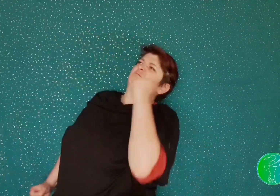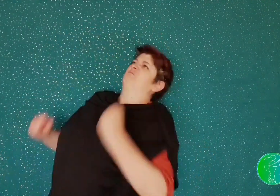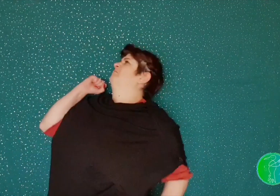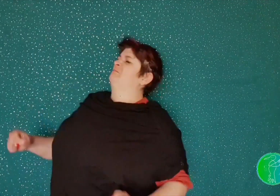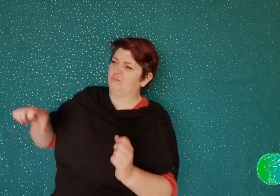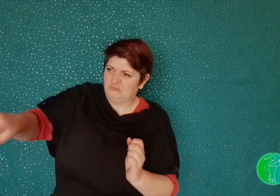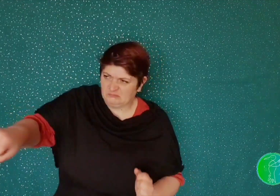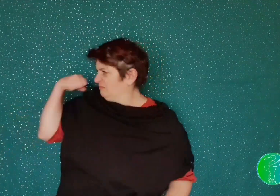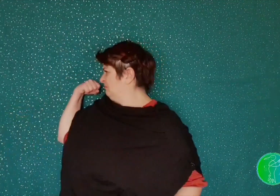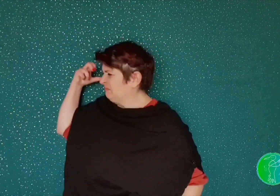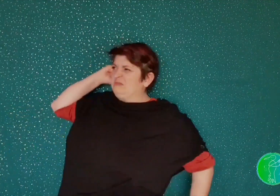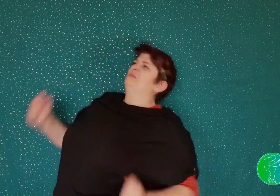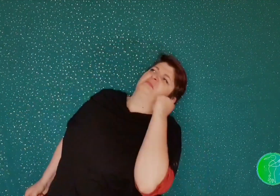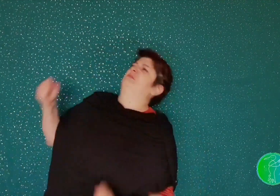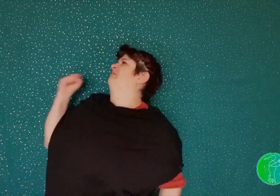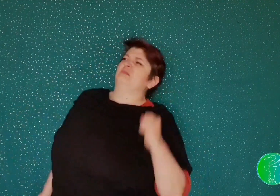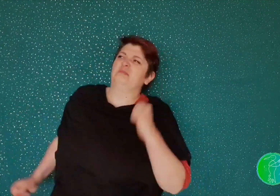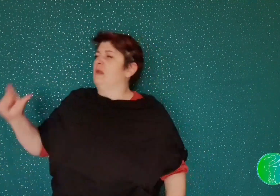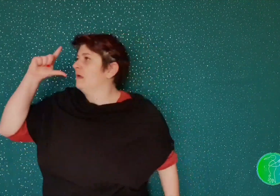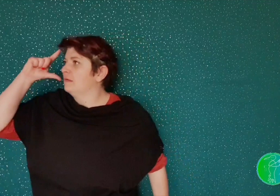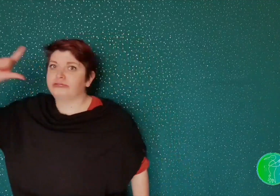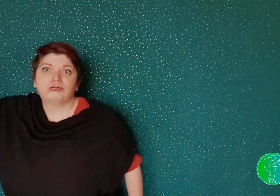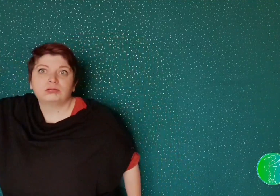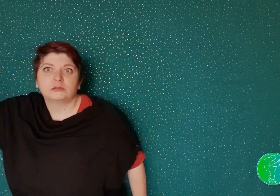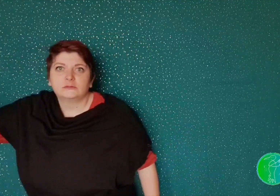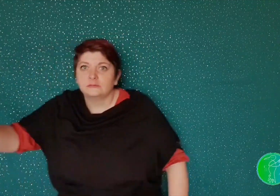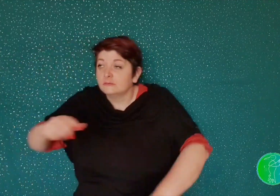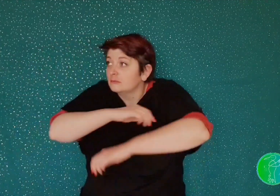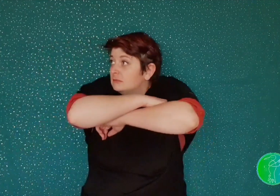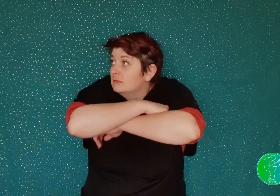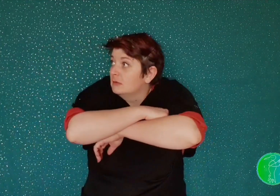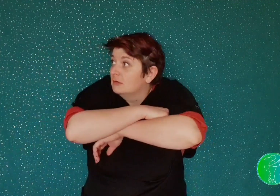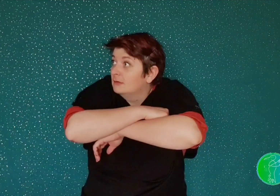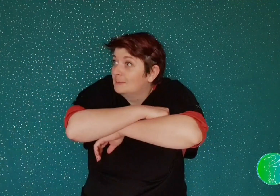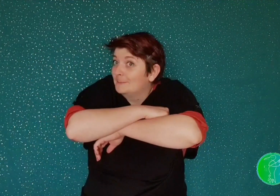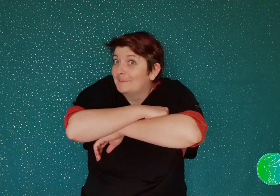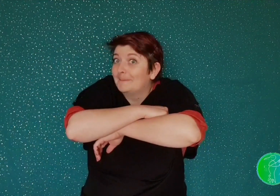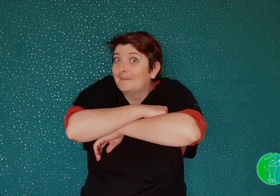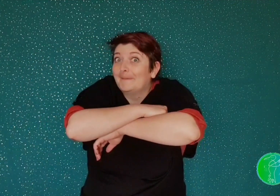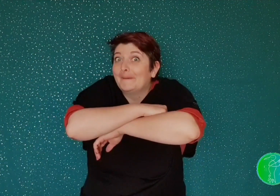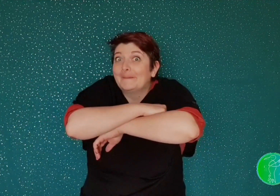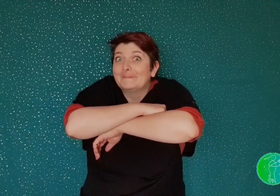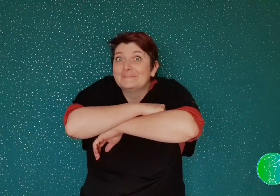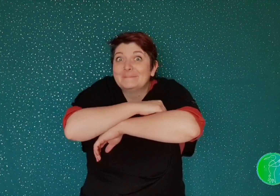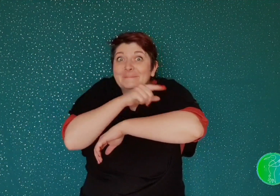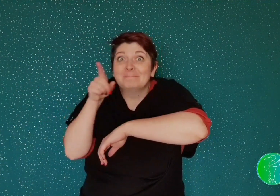La belette courut tout de suite au dehors, mais elle oublia de fermer la